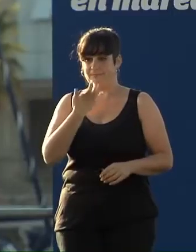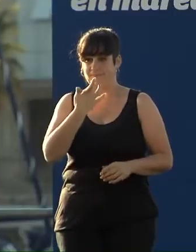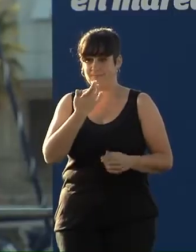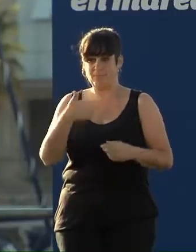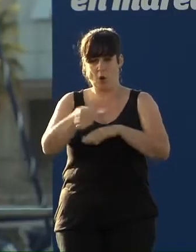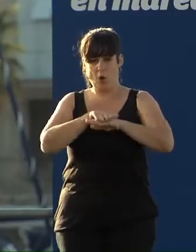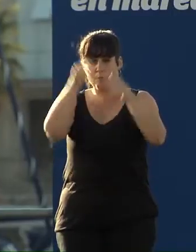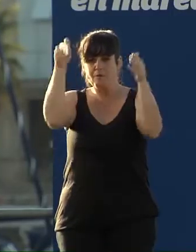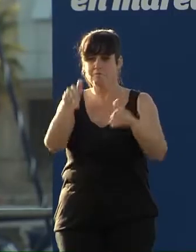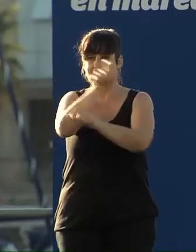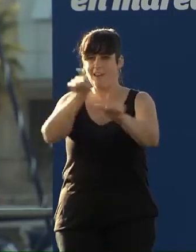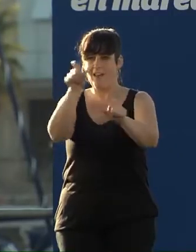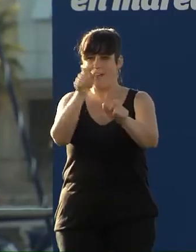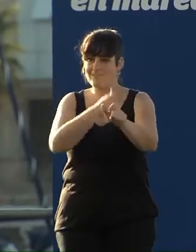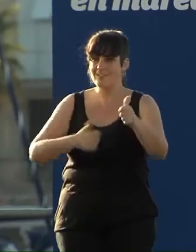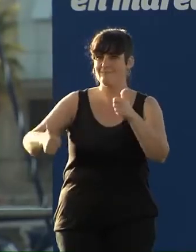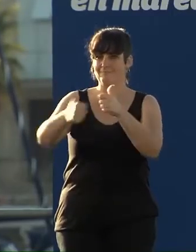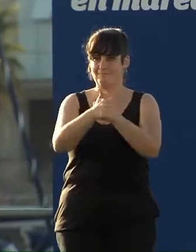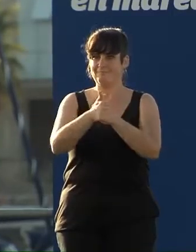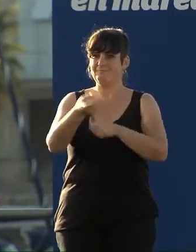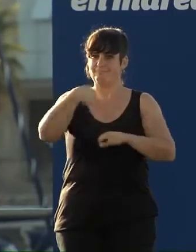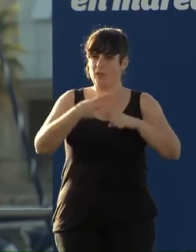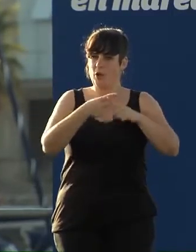gobernar para de recuperar